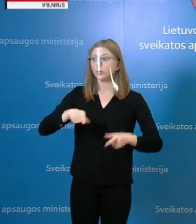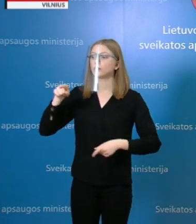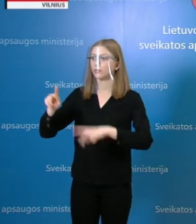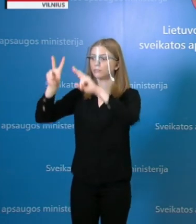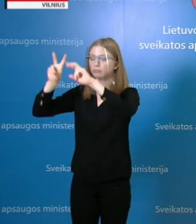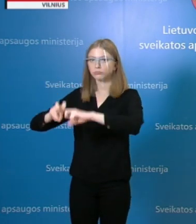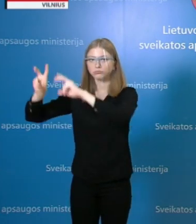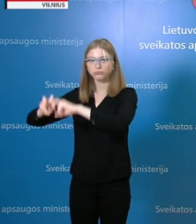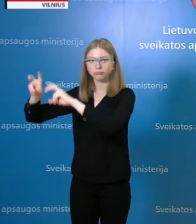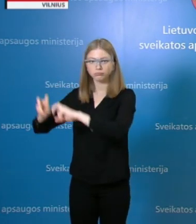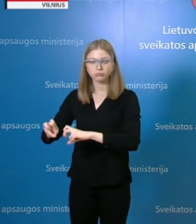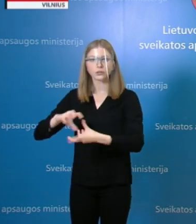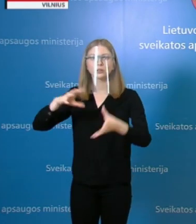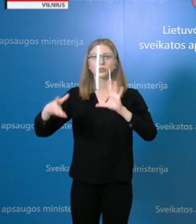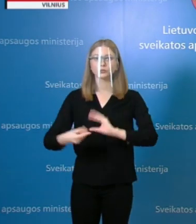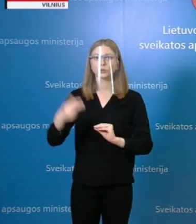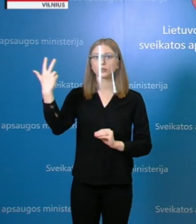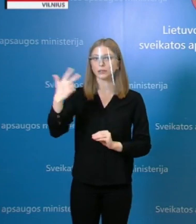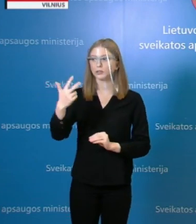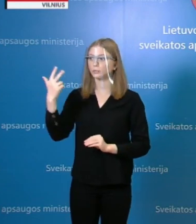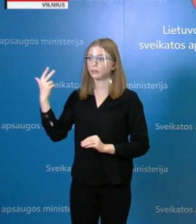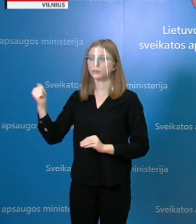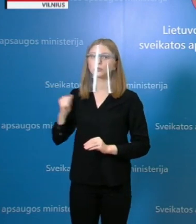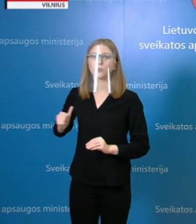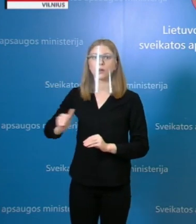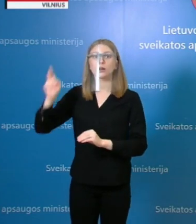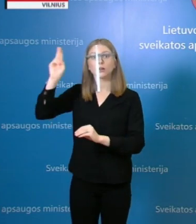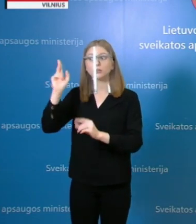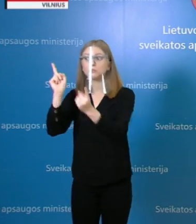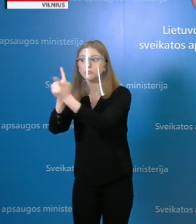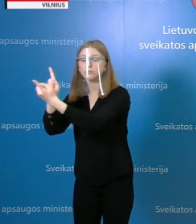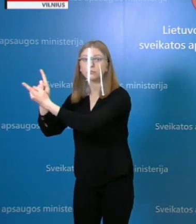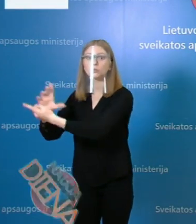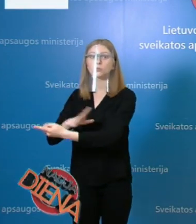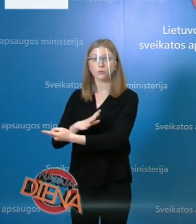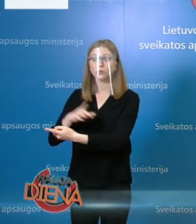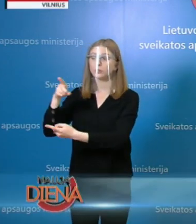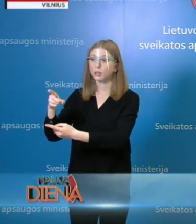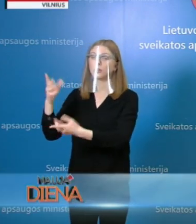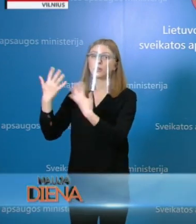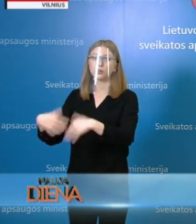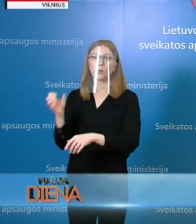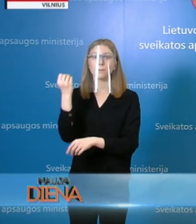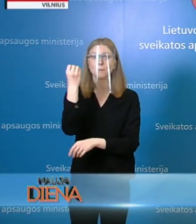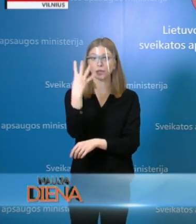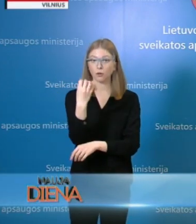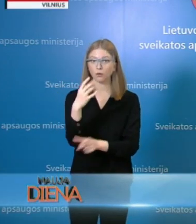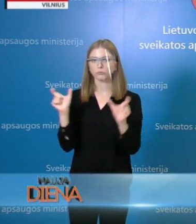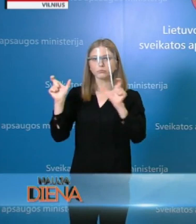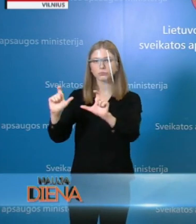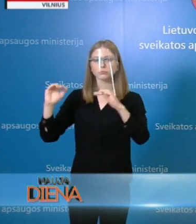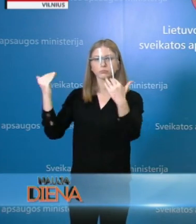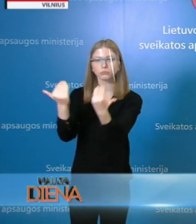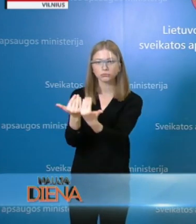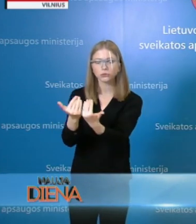nustatyta 33 galimai sąlytį turėję asmenis, iš jų 15 jau izoliuoti, kitų sąlyčio pobūdis